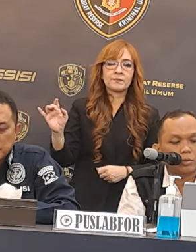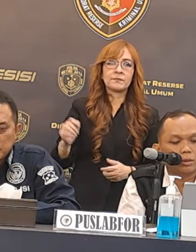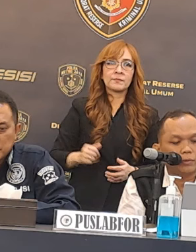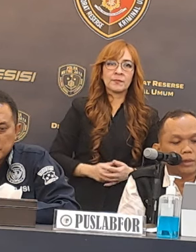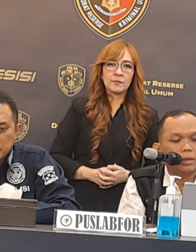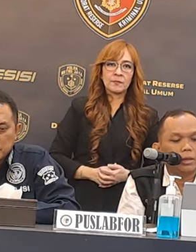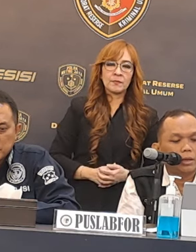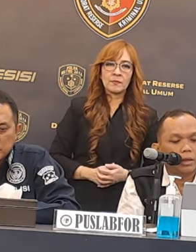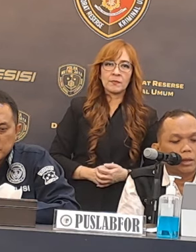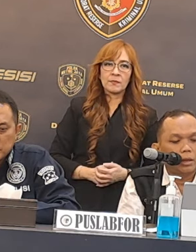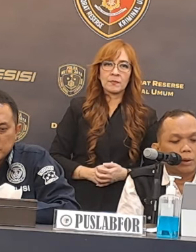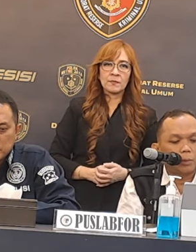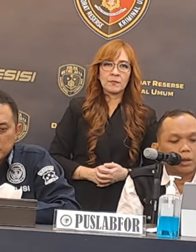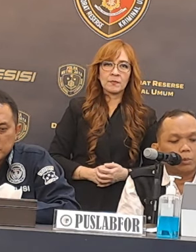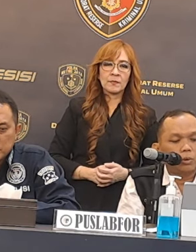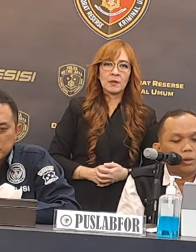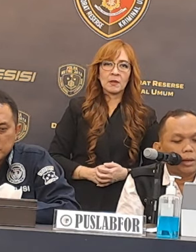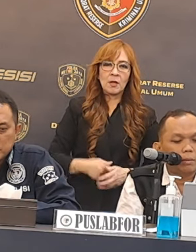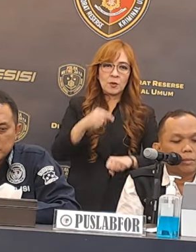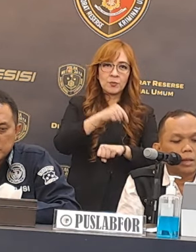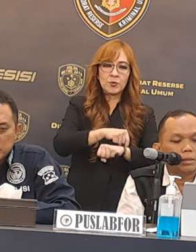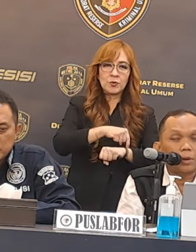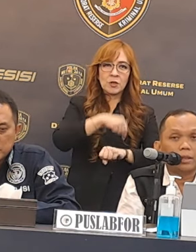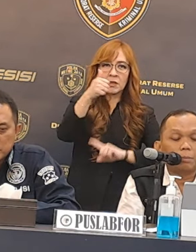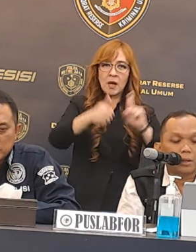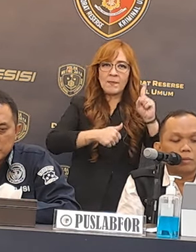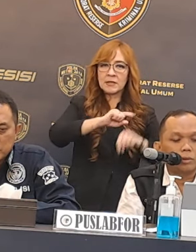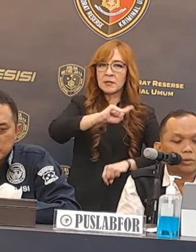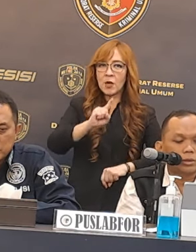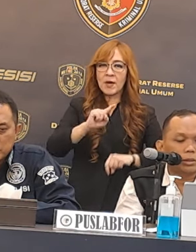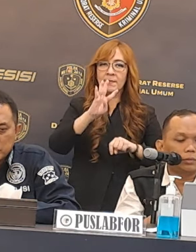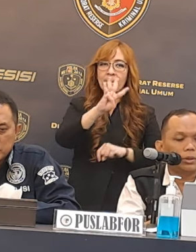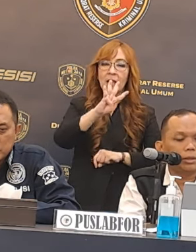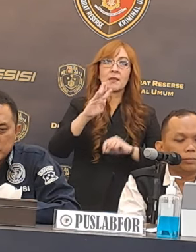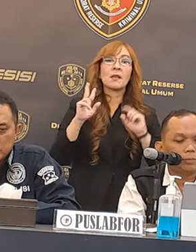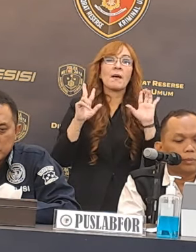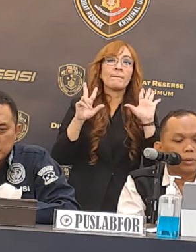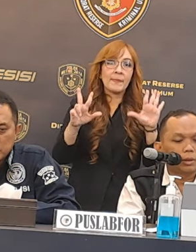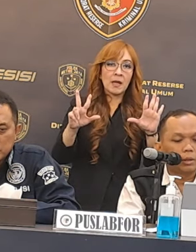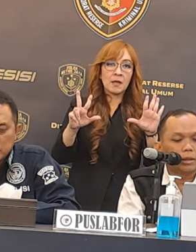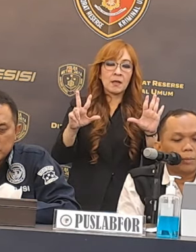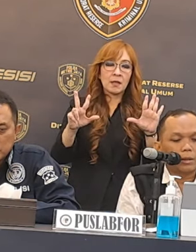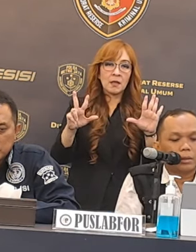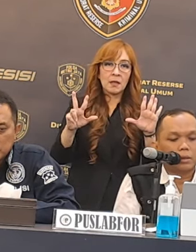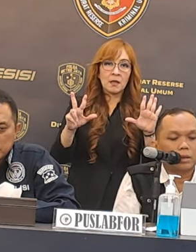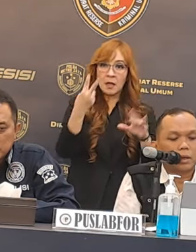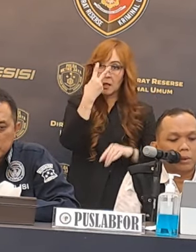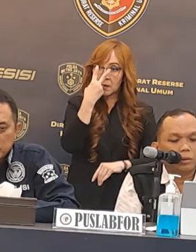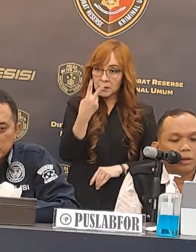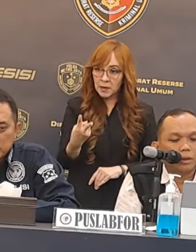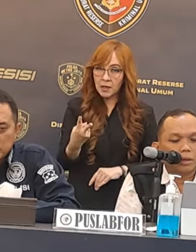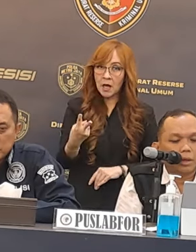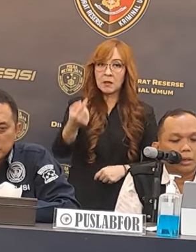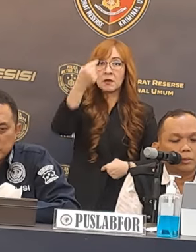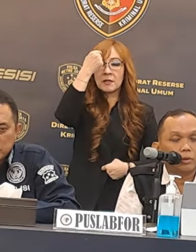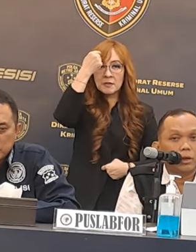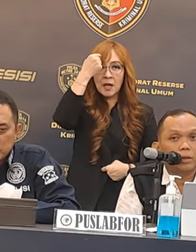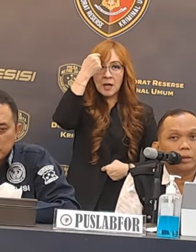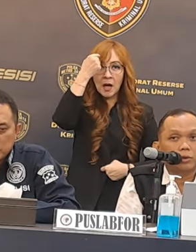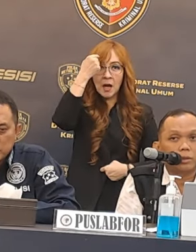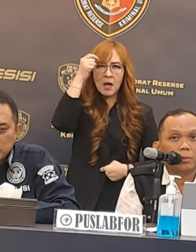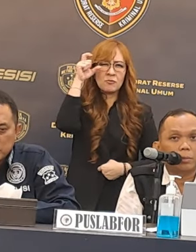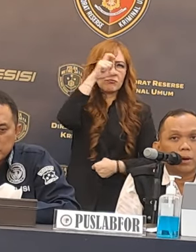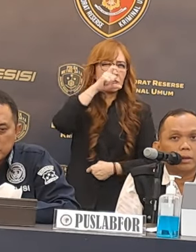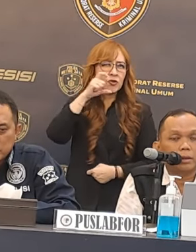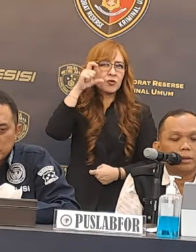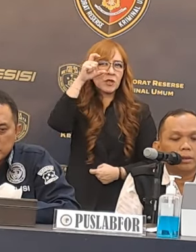A05/2024/01/27/16/39/11 waktu CCTV. Dari pada pukul 16.48 waktu CCTV tampak tersangka melakukan gerakan mencurigakan,